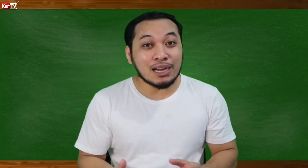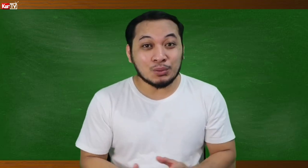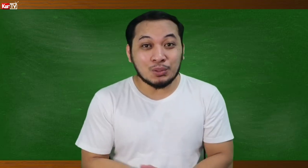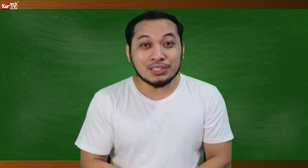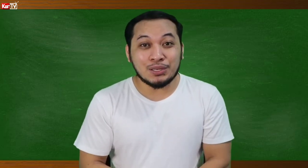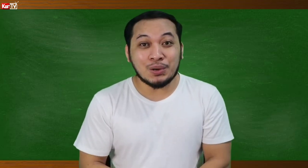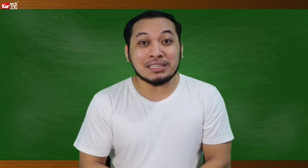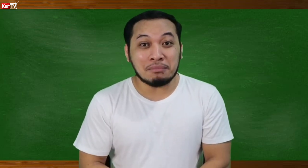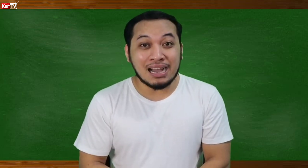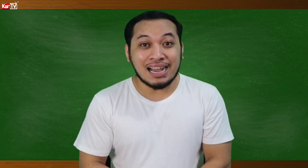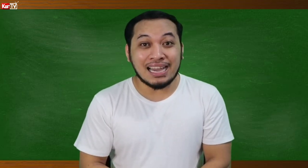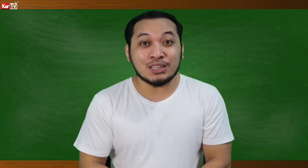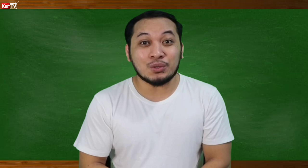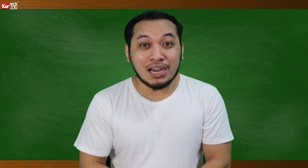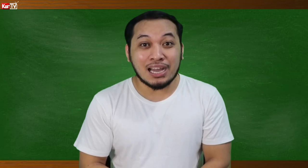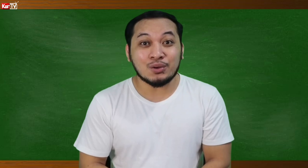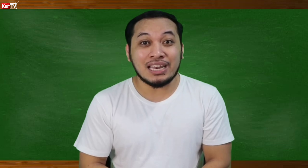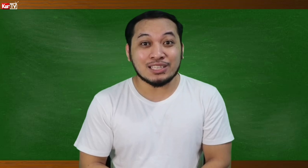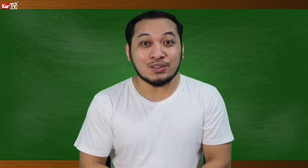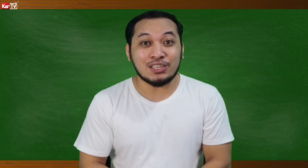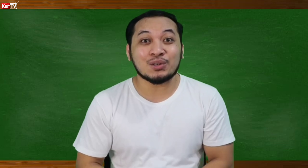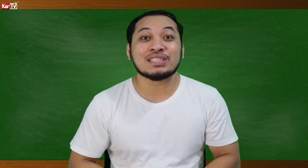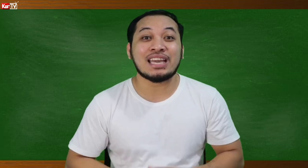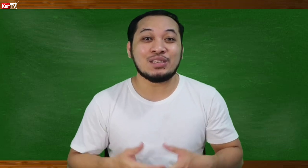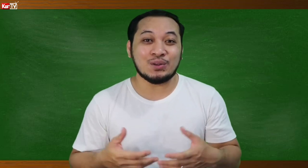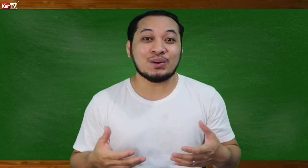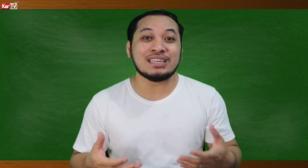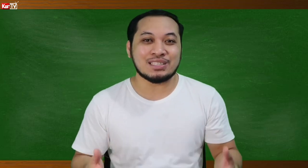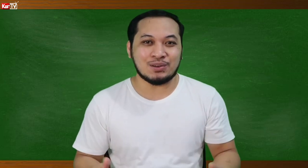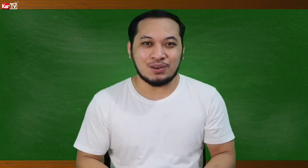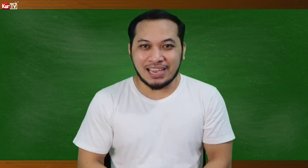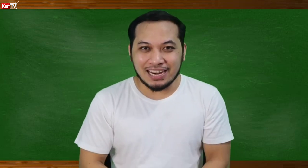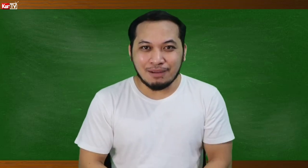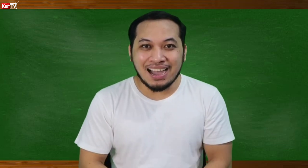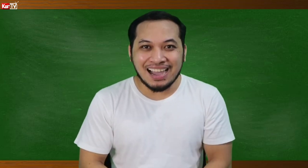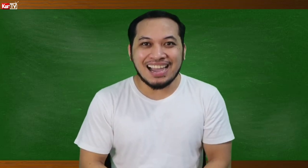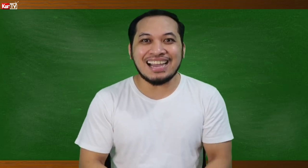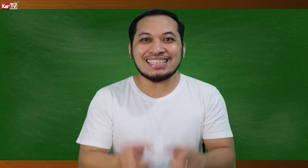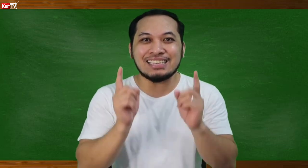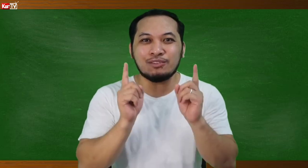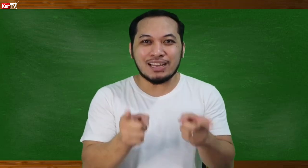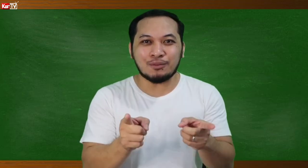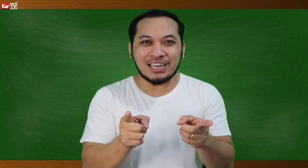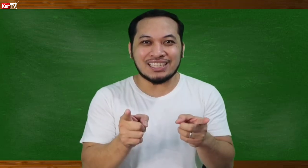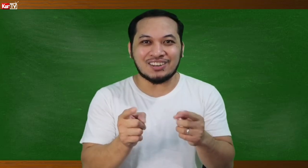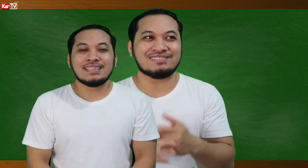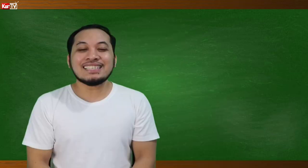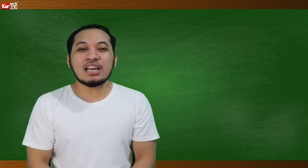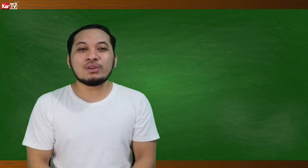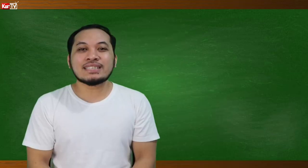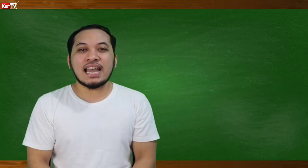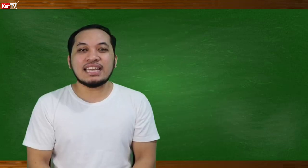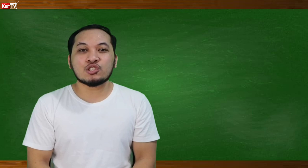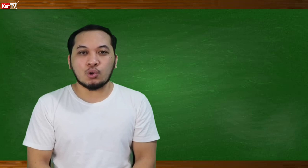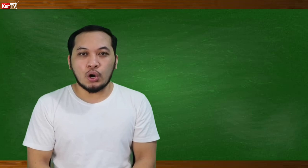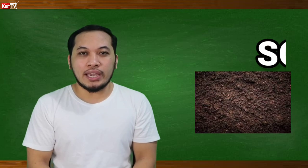makatulong sa inyo at baka nga ito na nga yung lesson ninyo sa inyong school kaya naman simulan na po natin ito this is how we sign soil